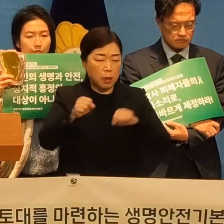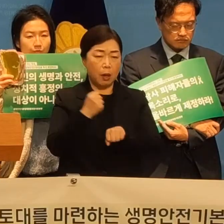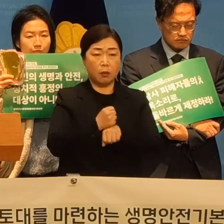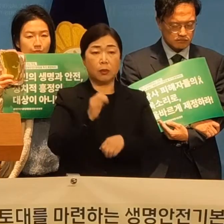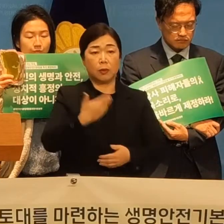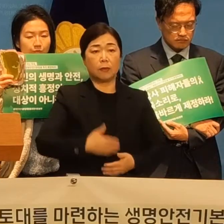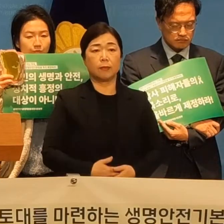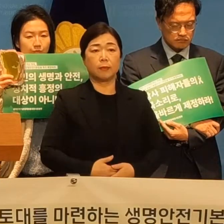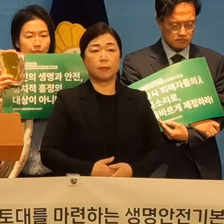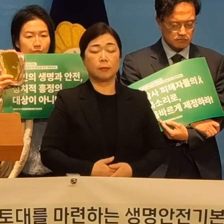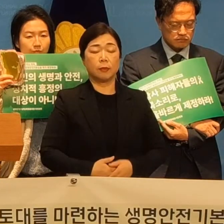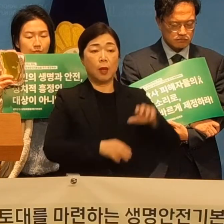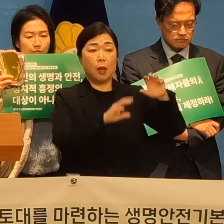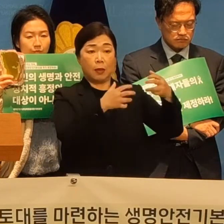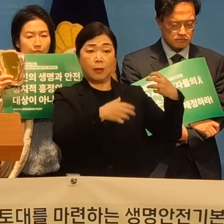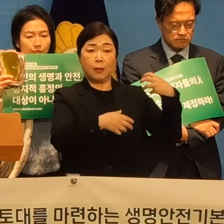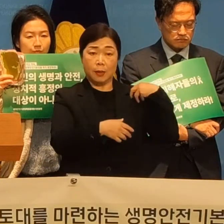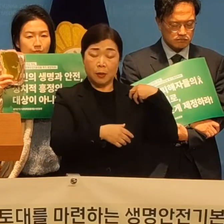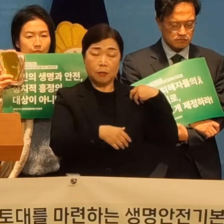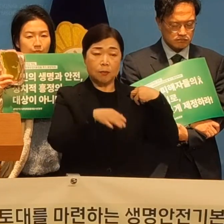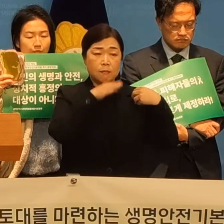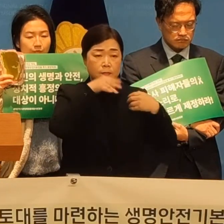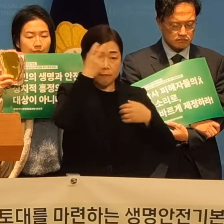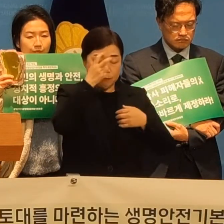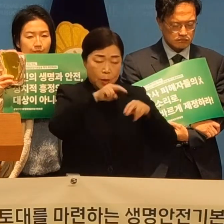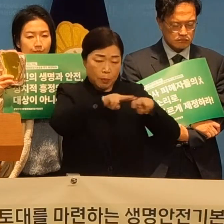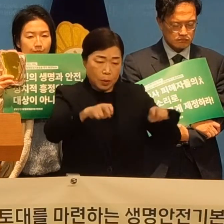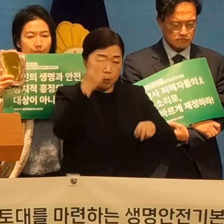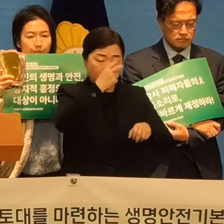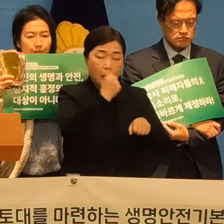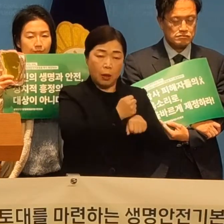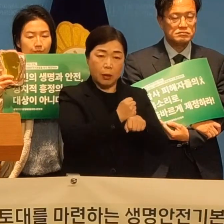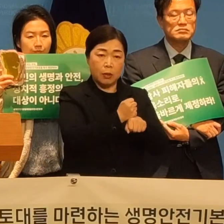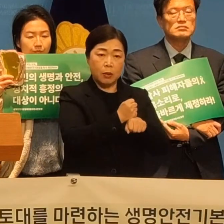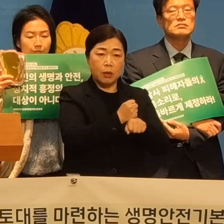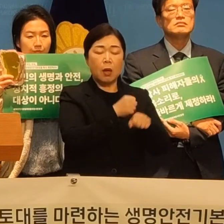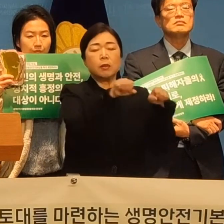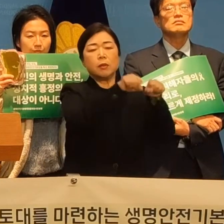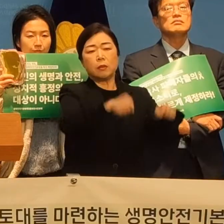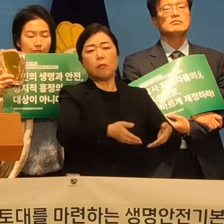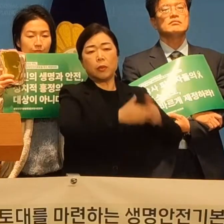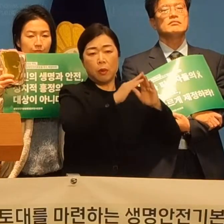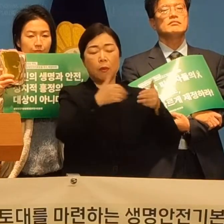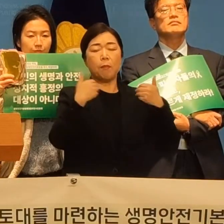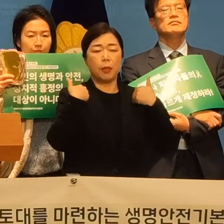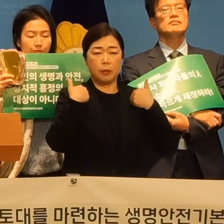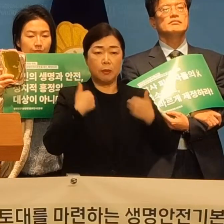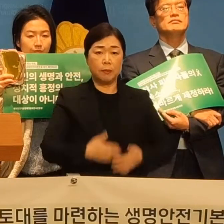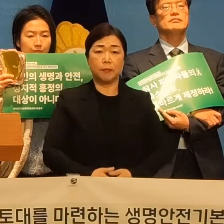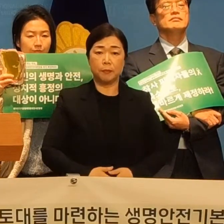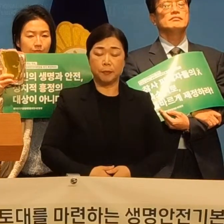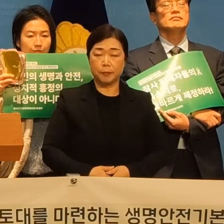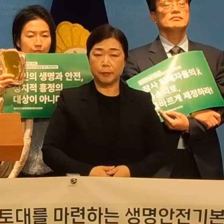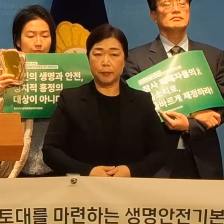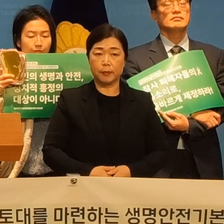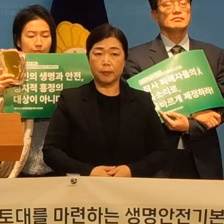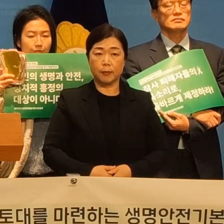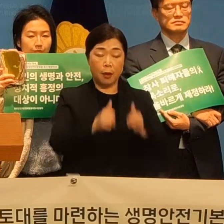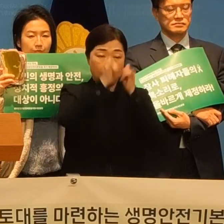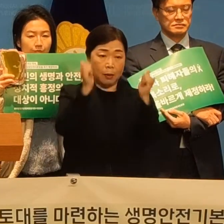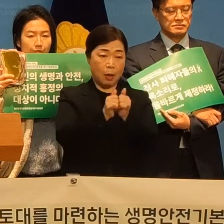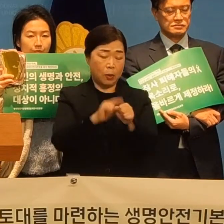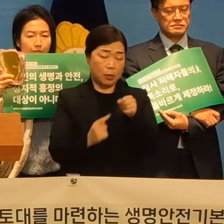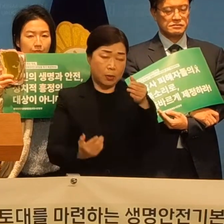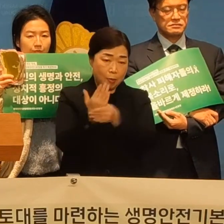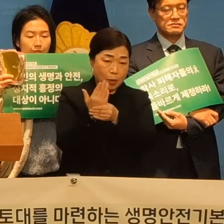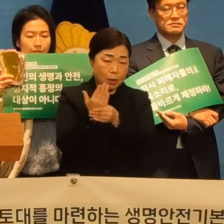국가가 진상규명을 보장하는 구조, 국가가 피해자를 보호하는 구조가 필요하다고 생각합니다. 사회적 참사는